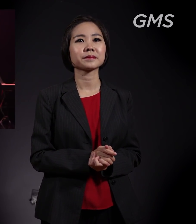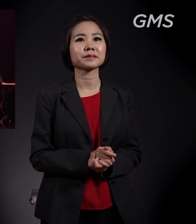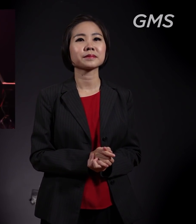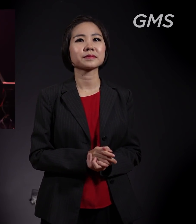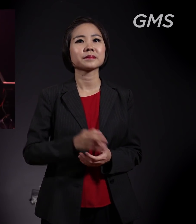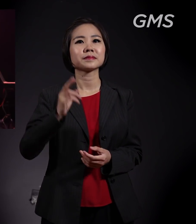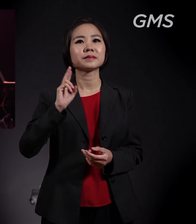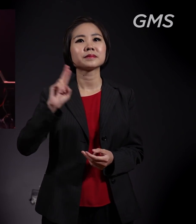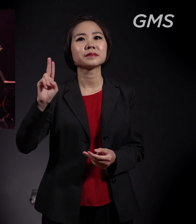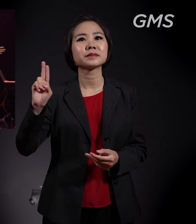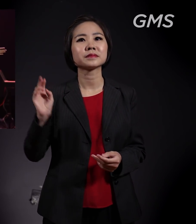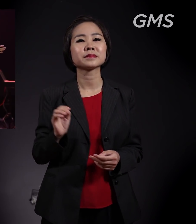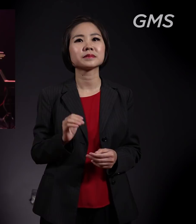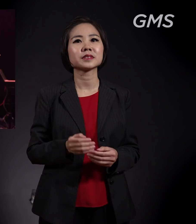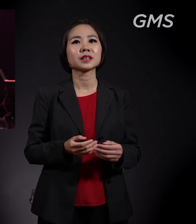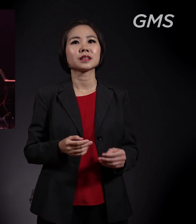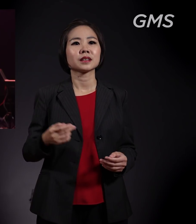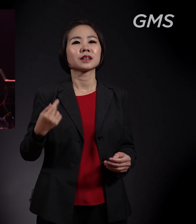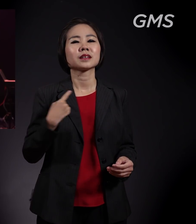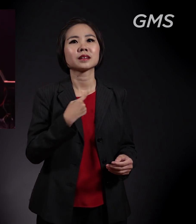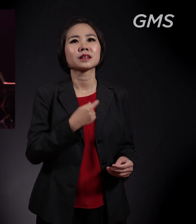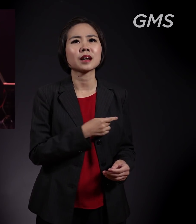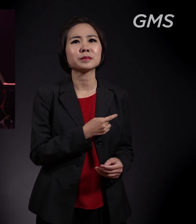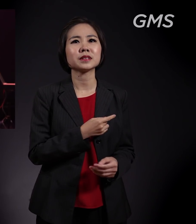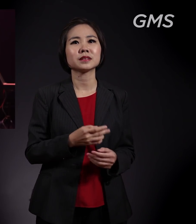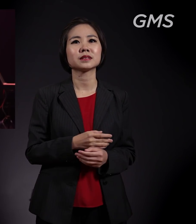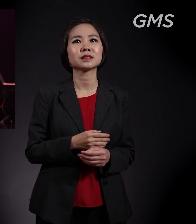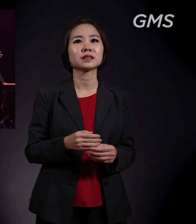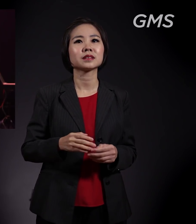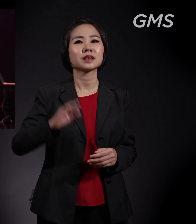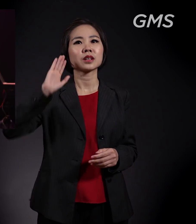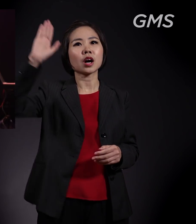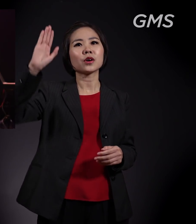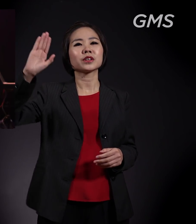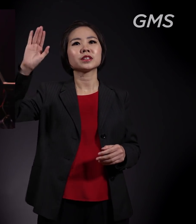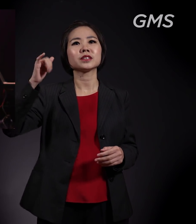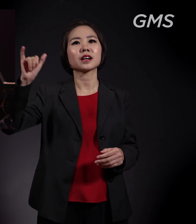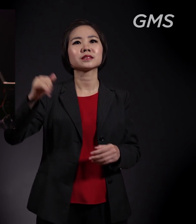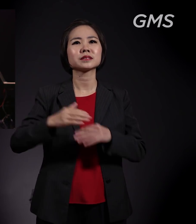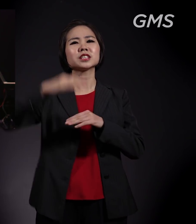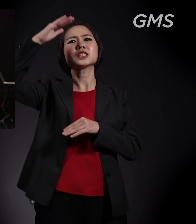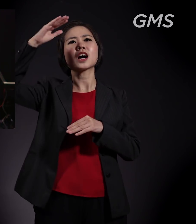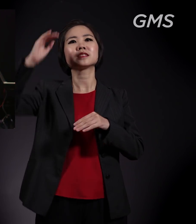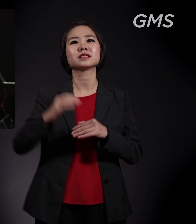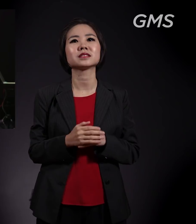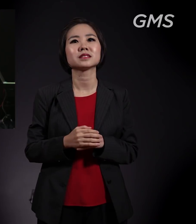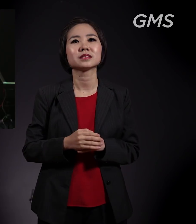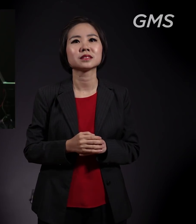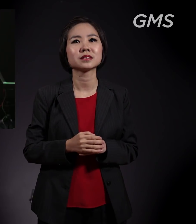Kau yang selalu berikan kemenangan bagi kami, setiap kami ya Tuhan. Kau layak ditinggikan lebih dari apapun di hidup